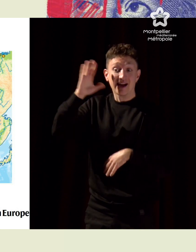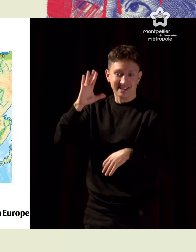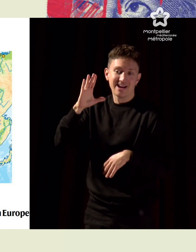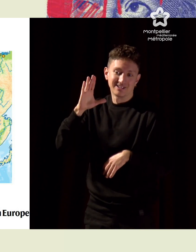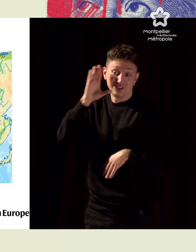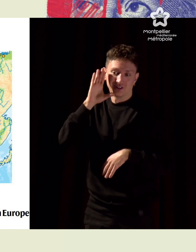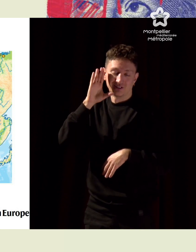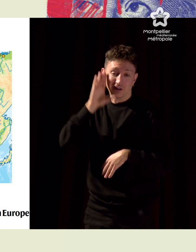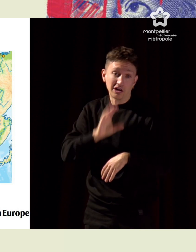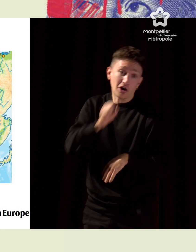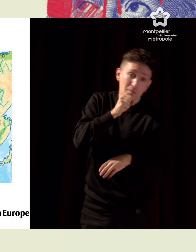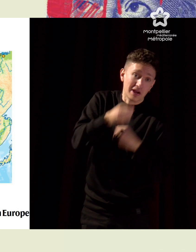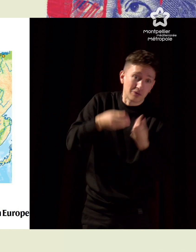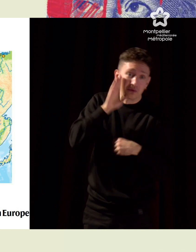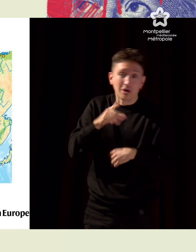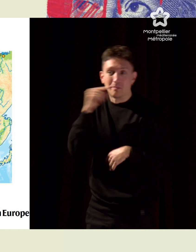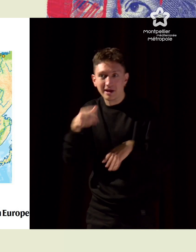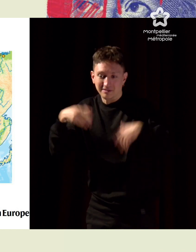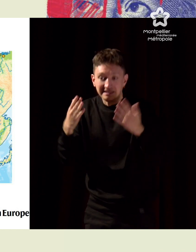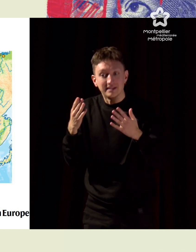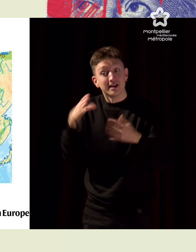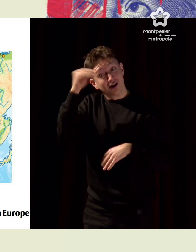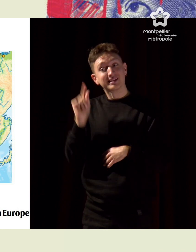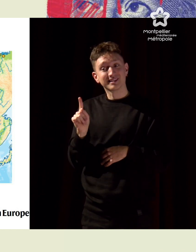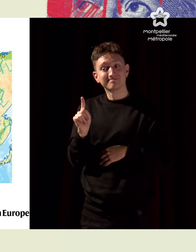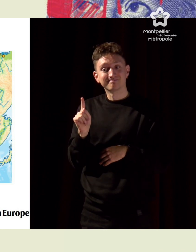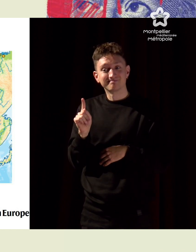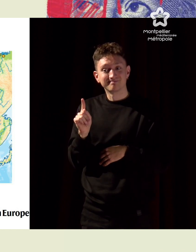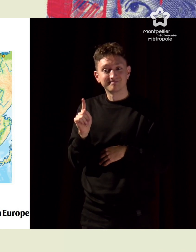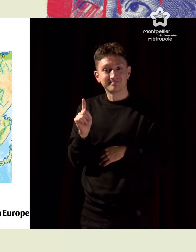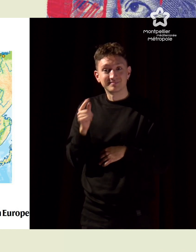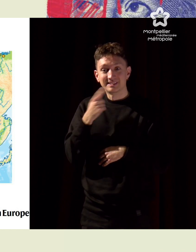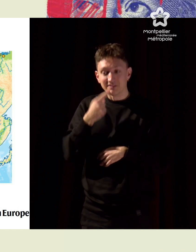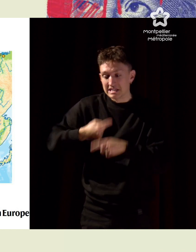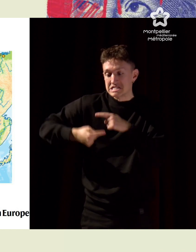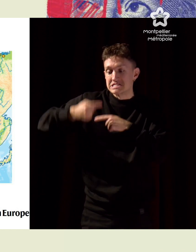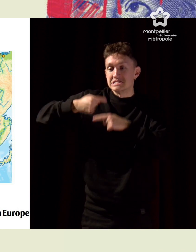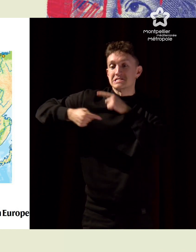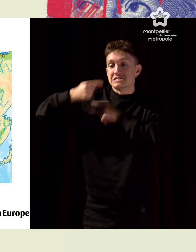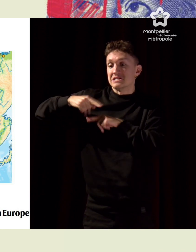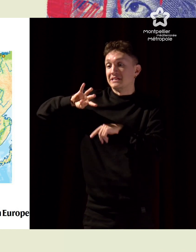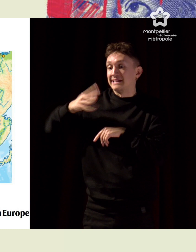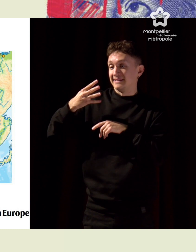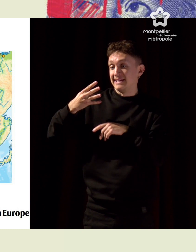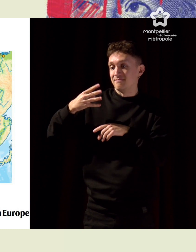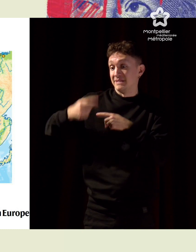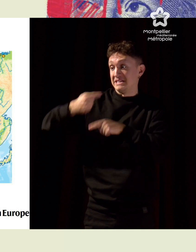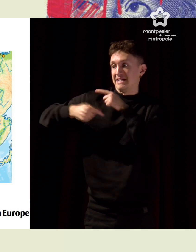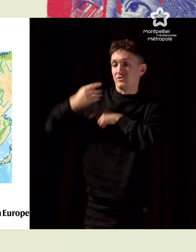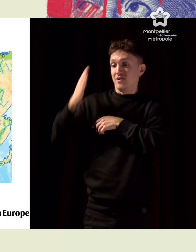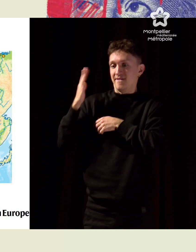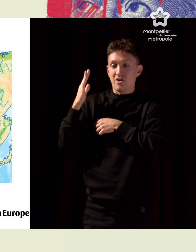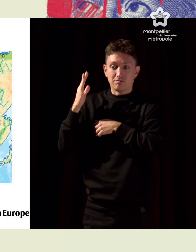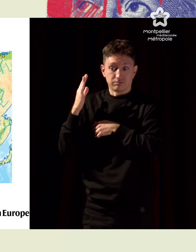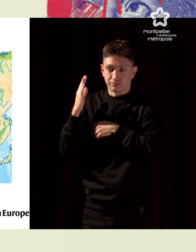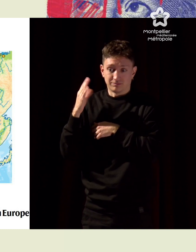arrière-arrière-arrière-grand-père ou grand-mère qui était néandertalien. Il avait un ancêtre à la 4e génération qui était directement néandertalien. Donc lui,